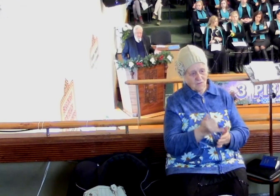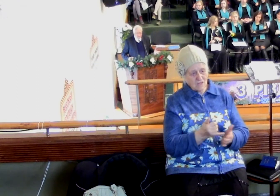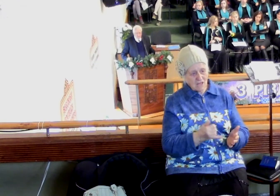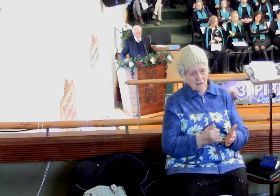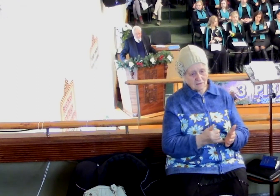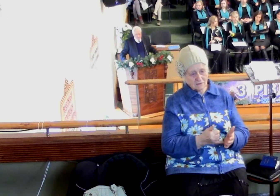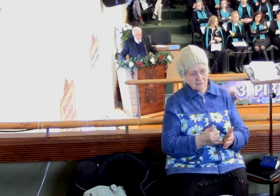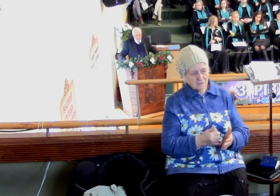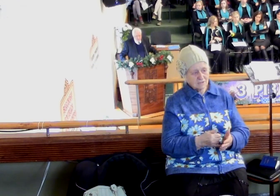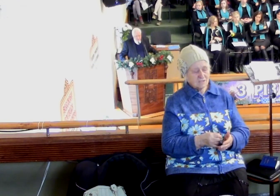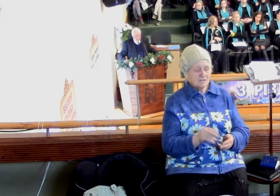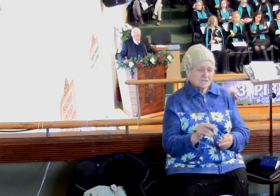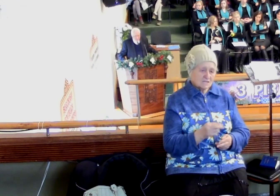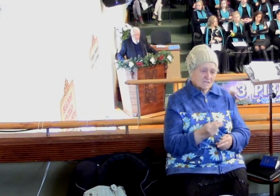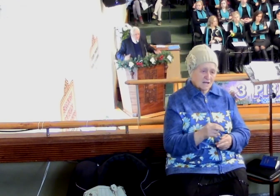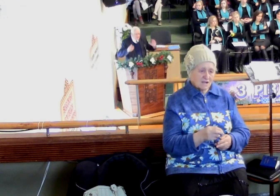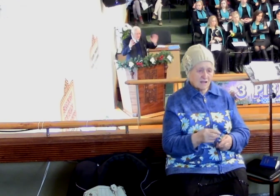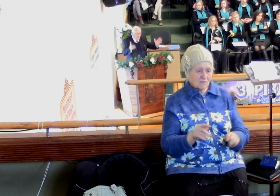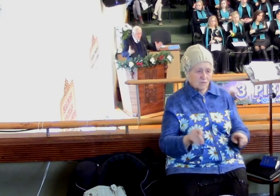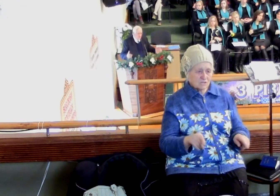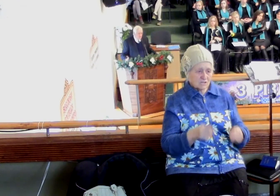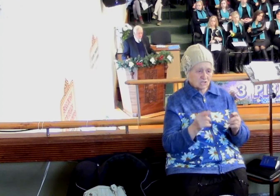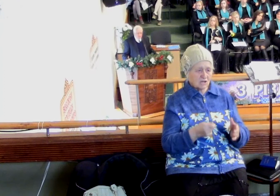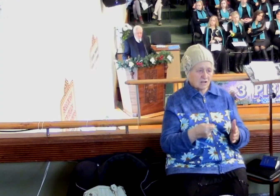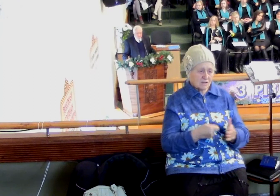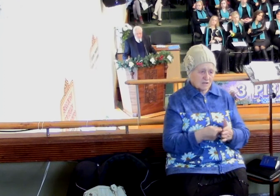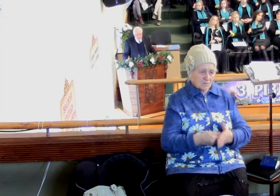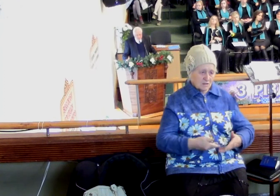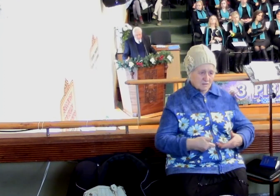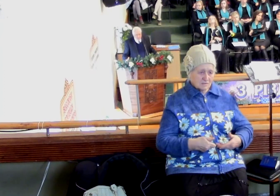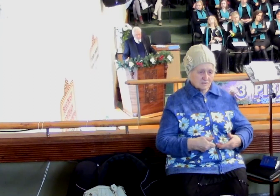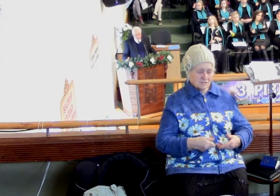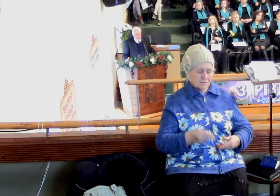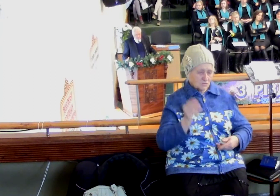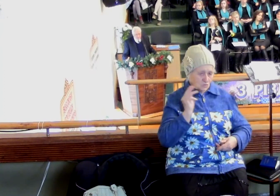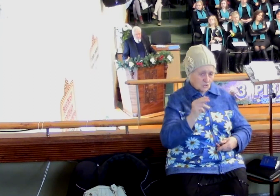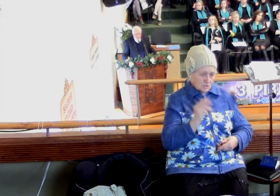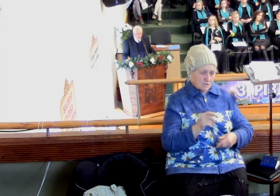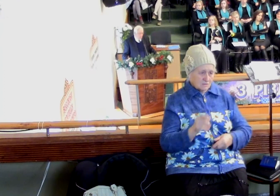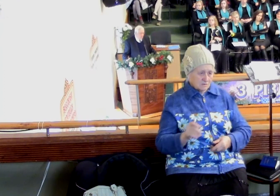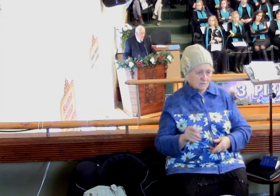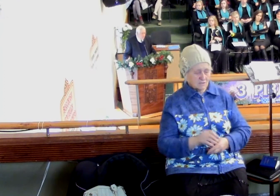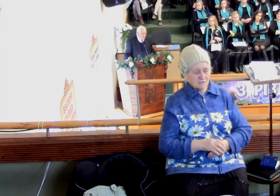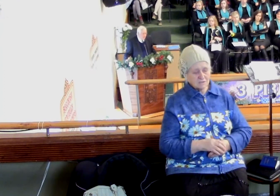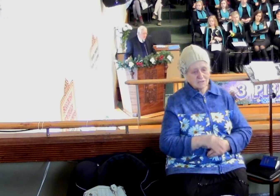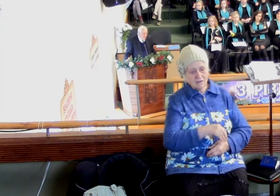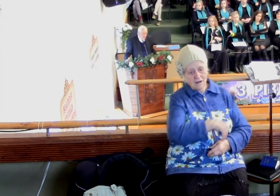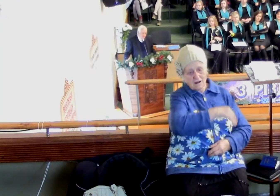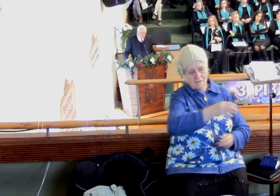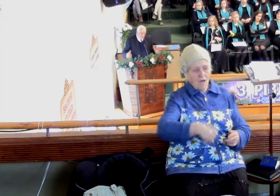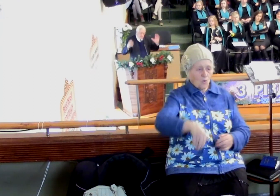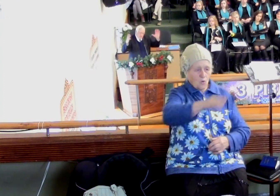Исцелял, воскрешал, кормил, учил. Нагорную проповедь